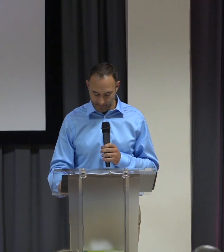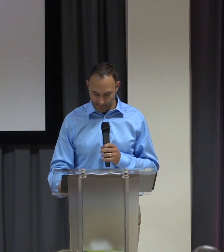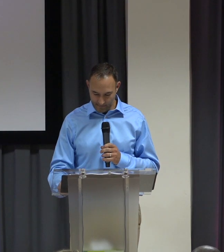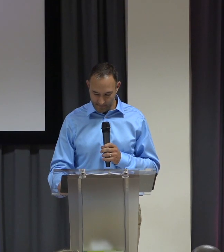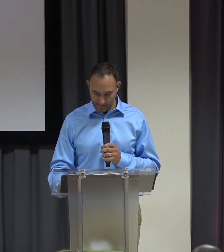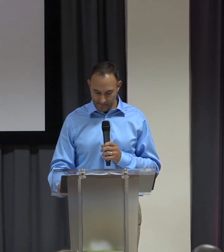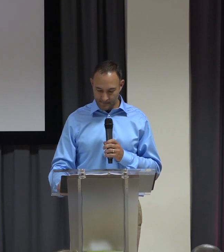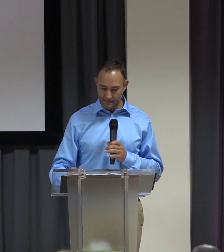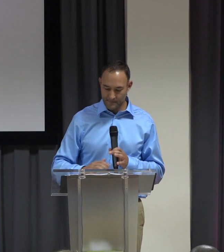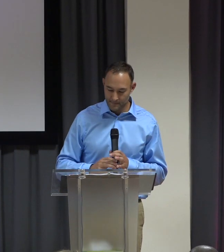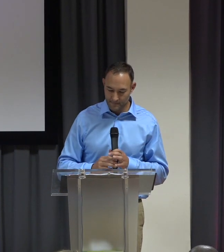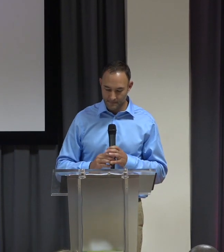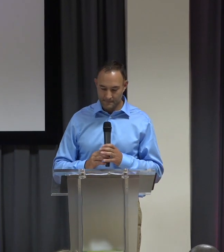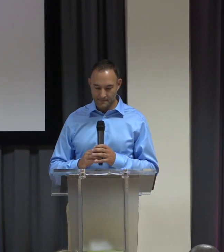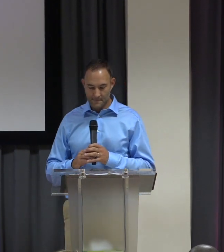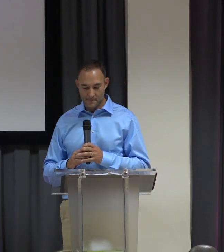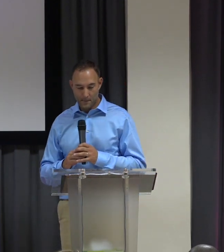une église qui craint l'Éternel